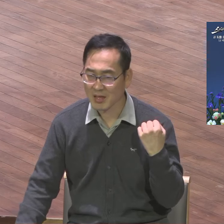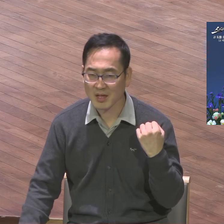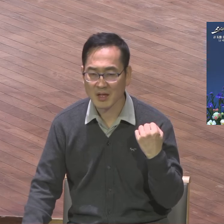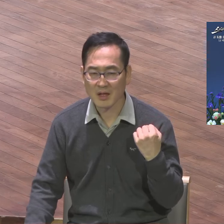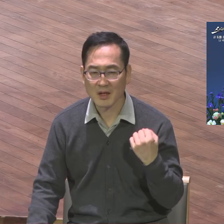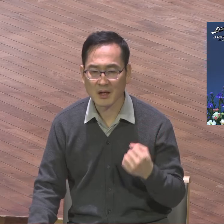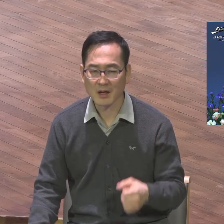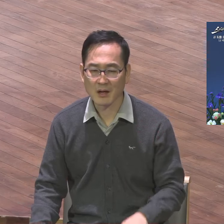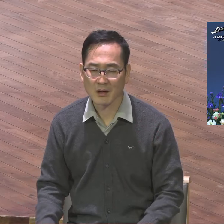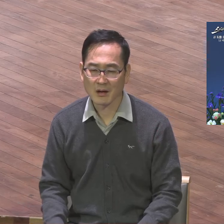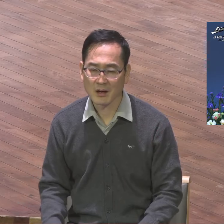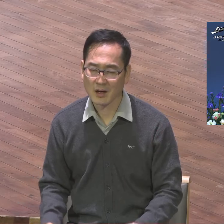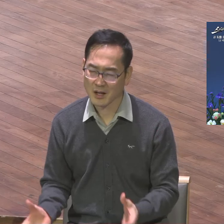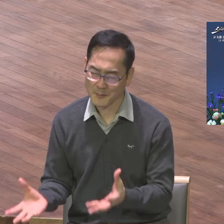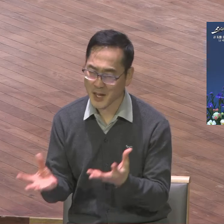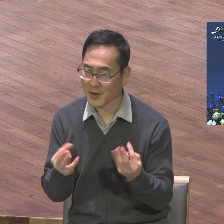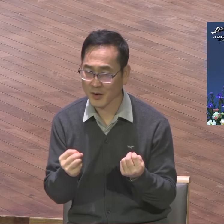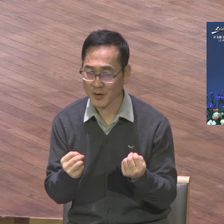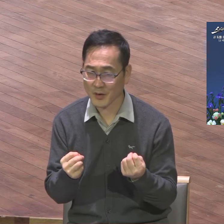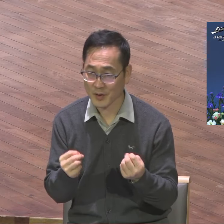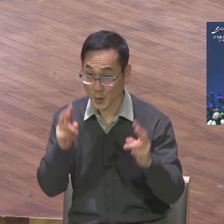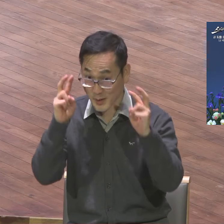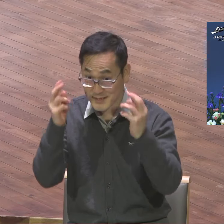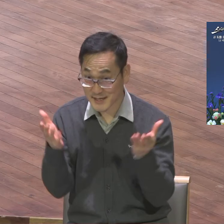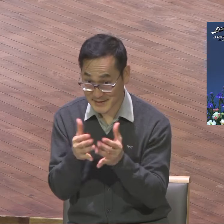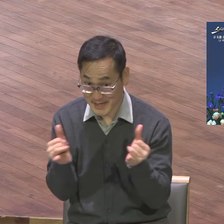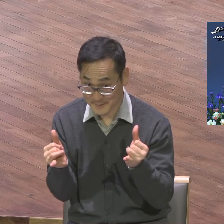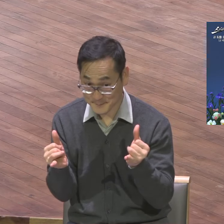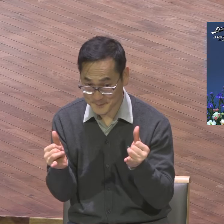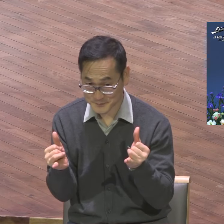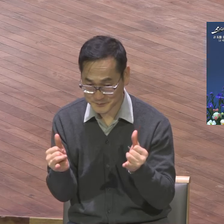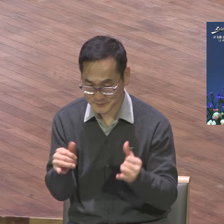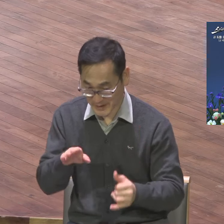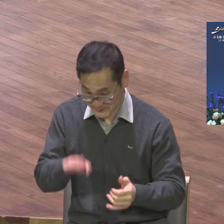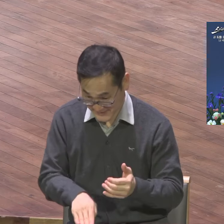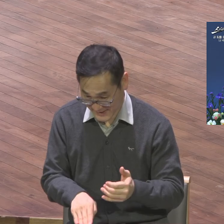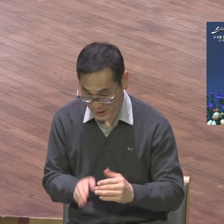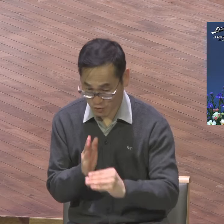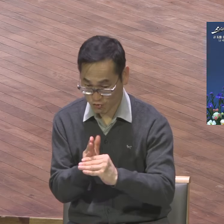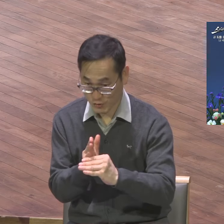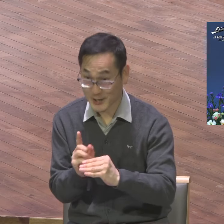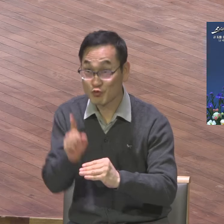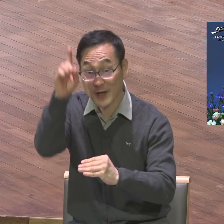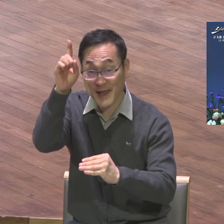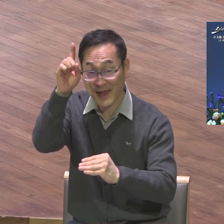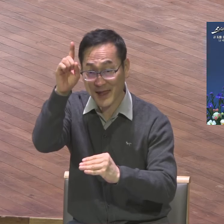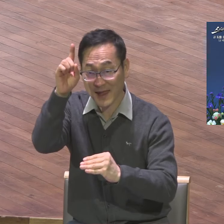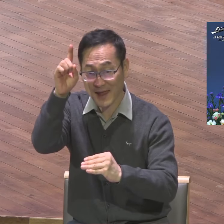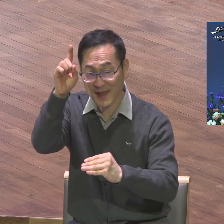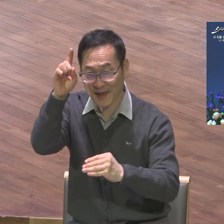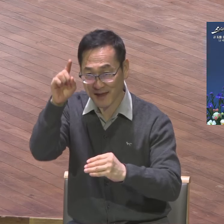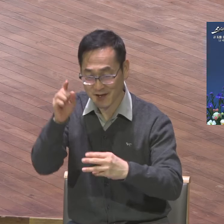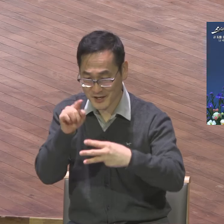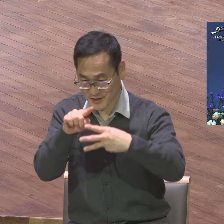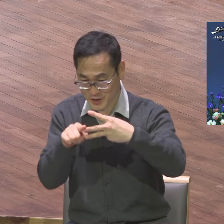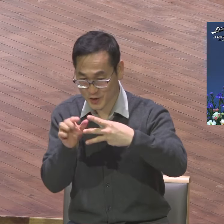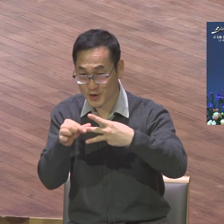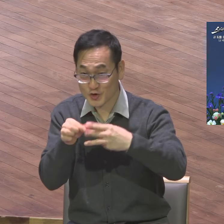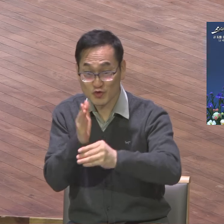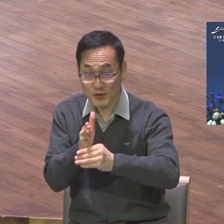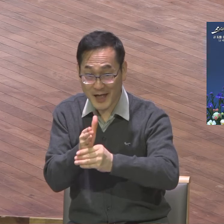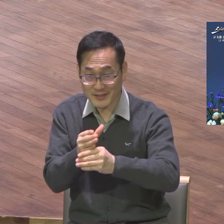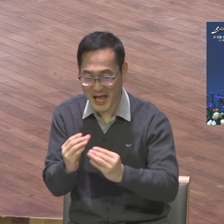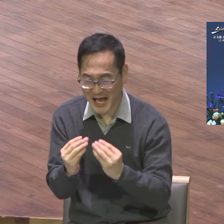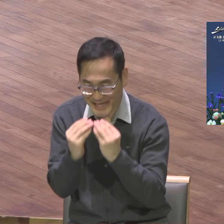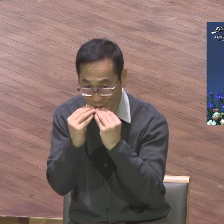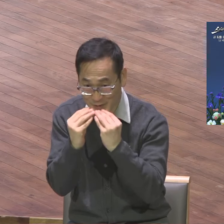직장에서는 보면 직장인들이 이 중간층에 있는 사람들을 뭐라 그러냐? 샌드위치 증후군이라 그래. 샌드위치.